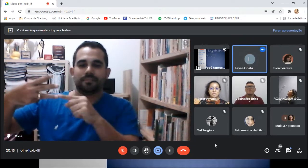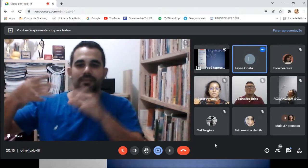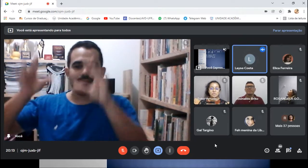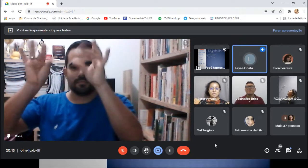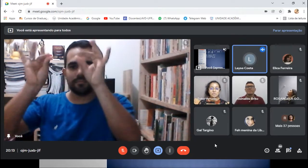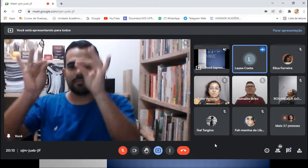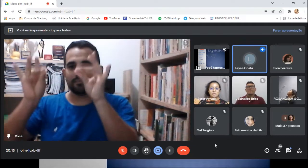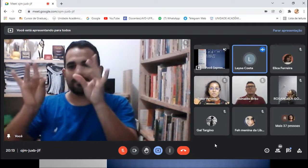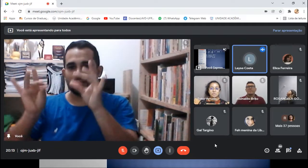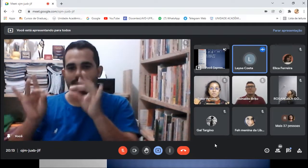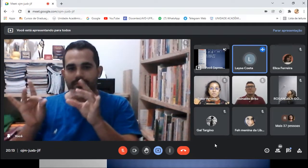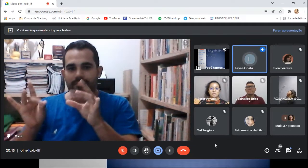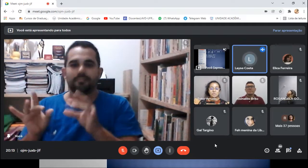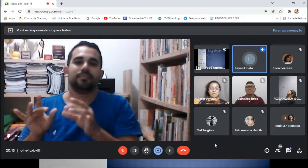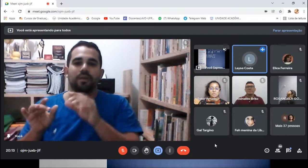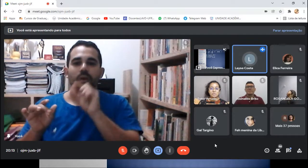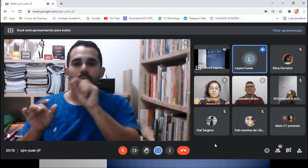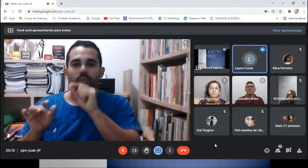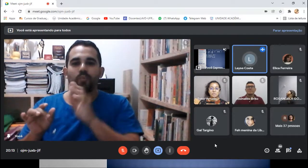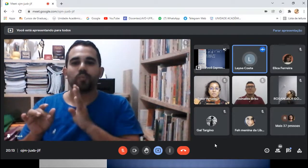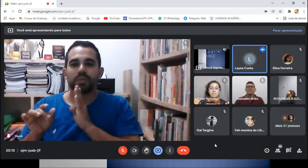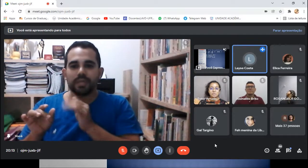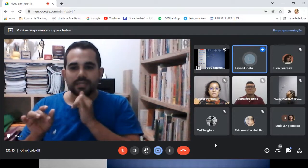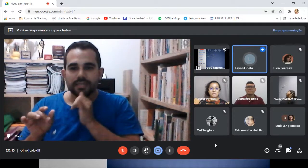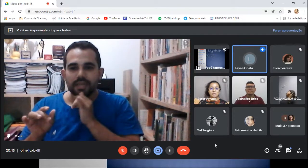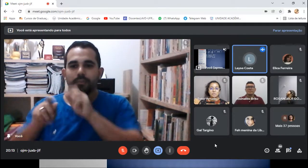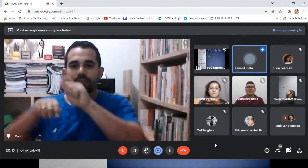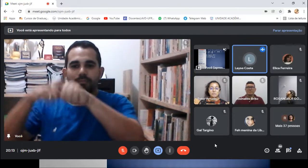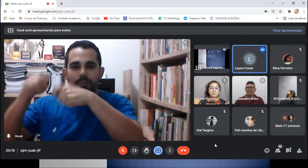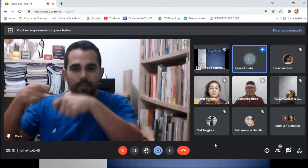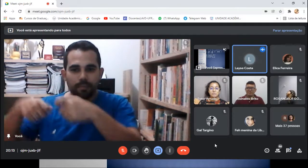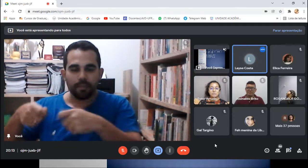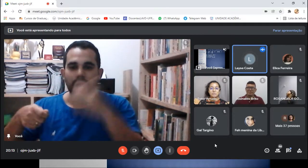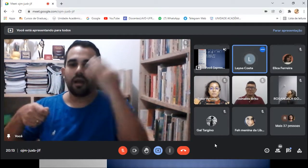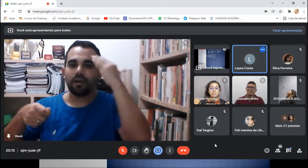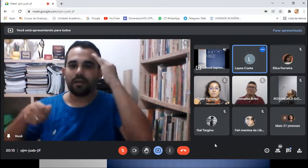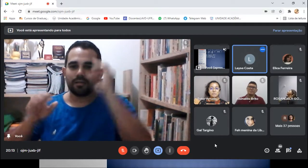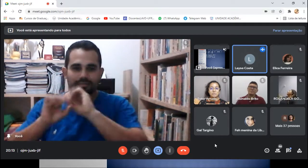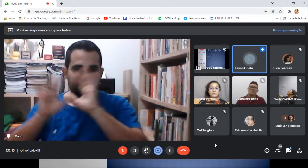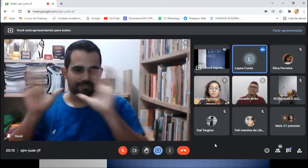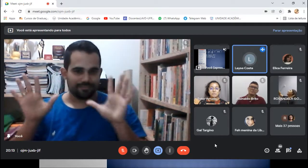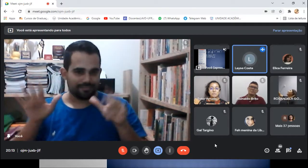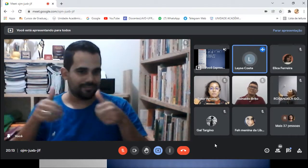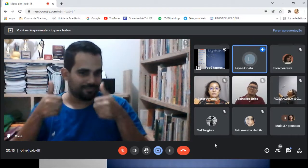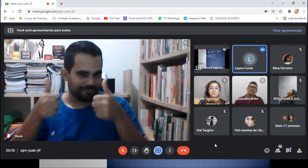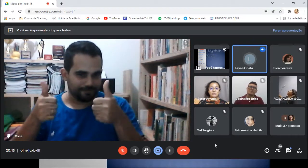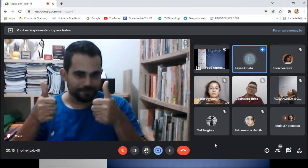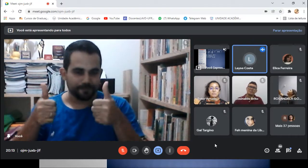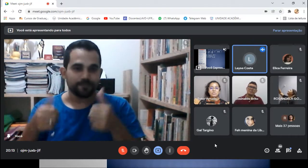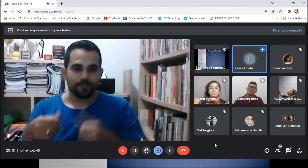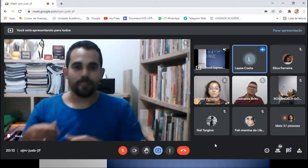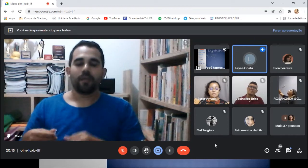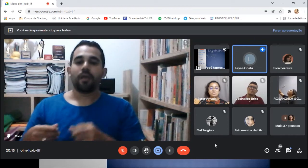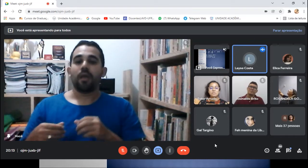vamos estudar detalhadamente esses 3 sistemas. Os sinais de cada um, vamos ter